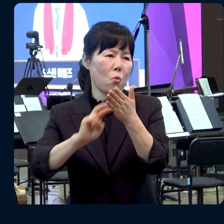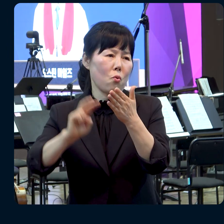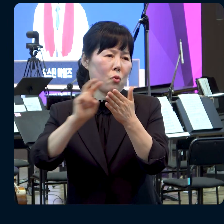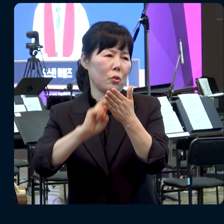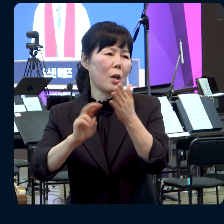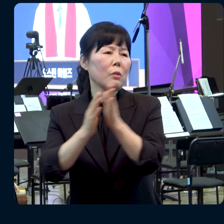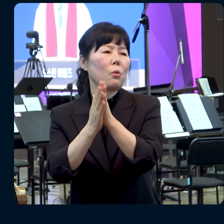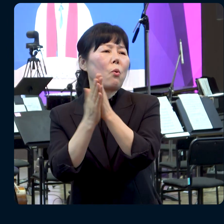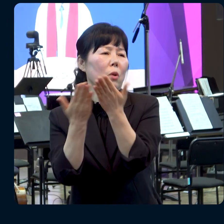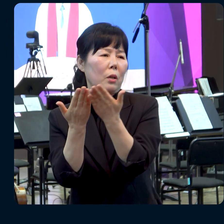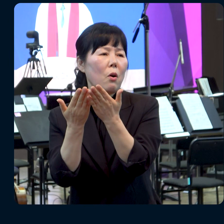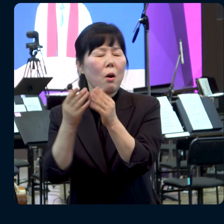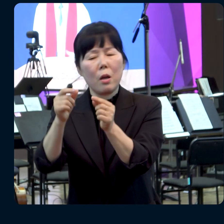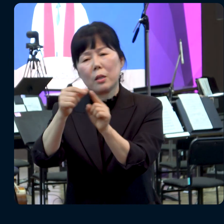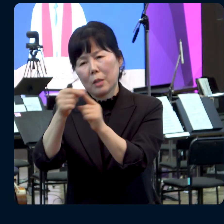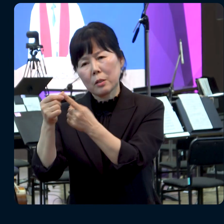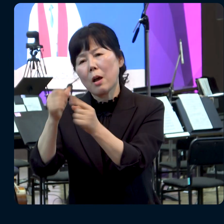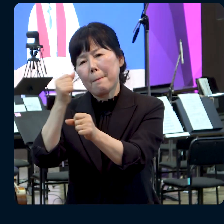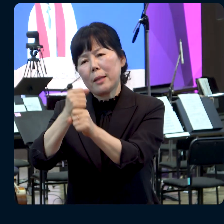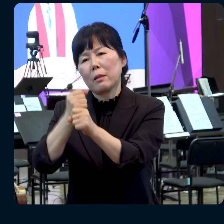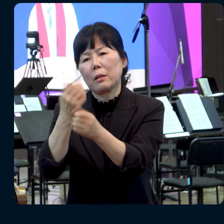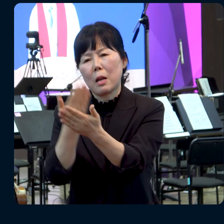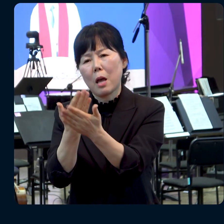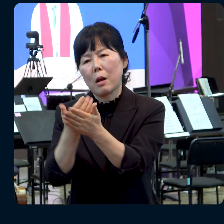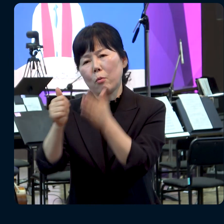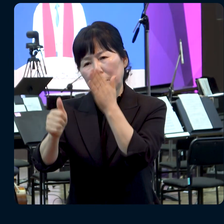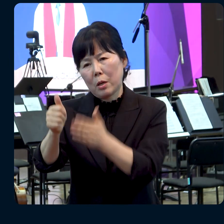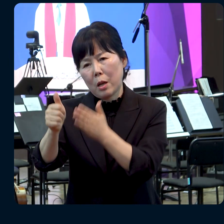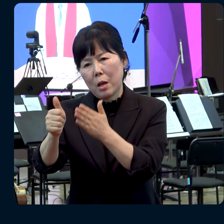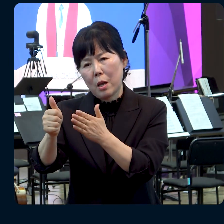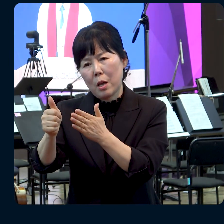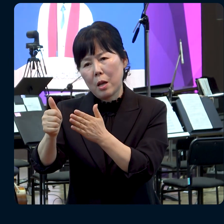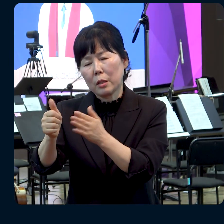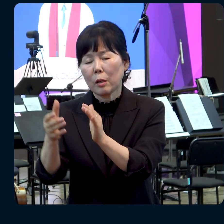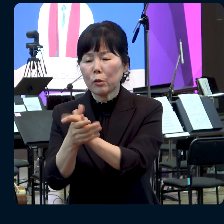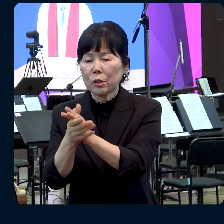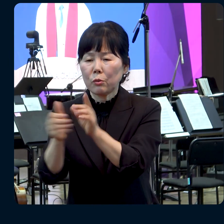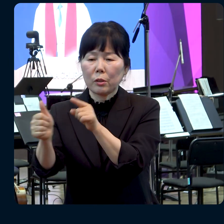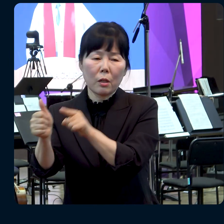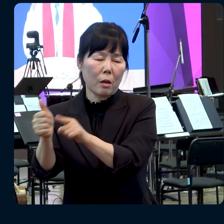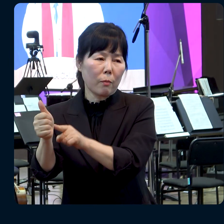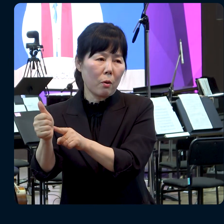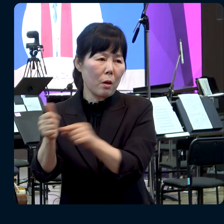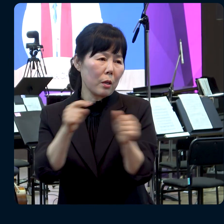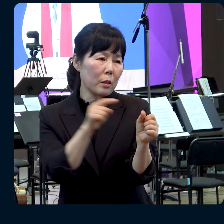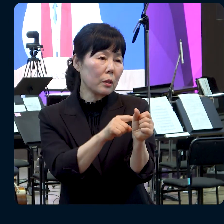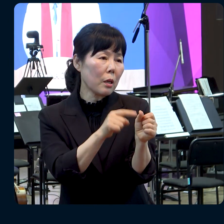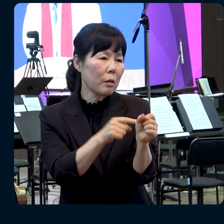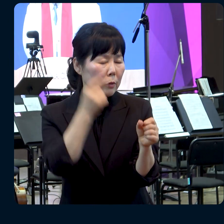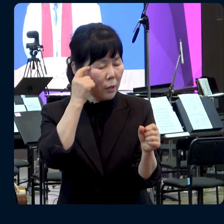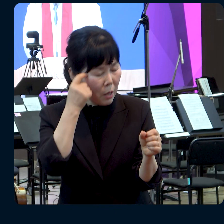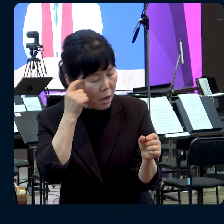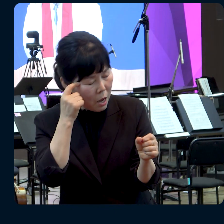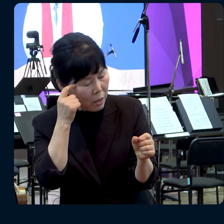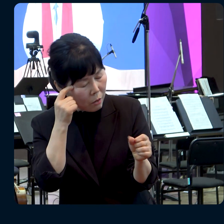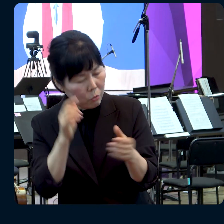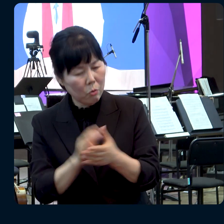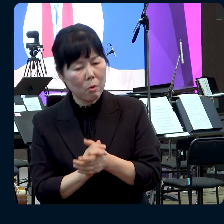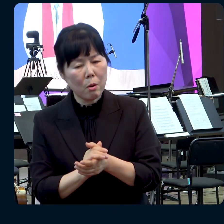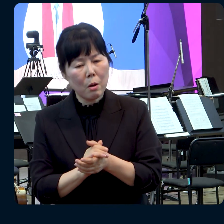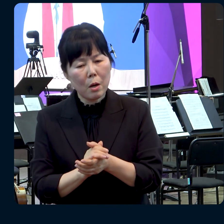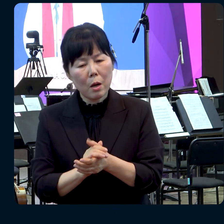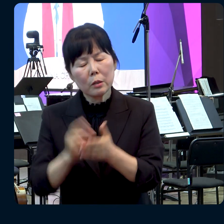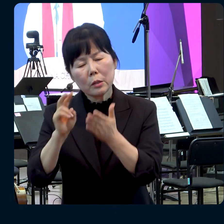하죠. 그래서 이 어스틴 마일즈는요, 그 사랑하는 친구를 생각하면서 어떤 찬송가를 만들까